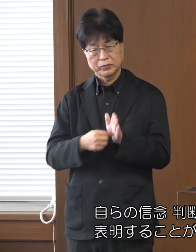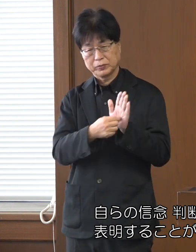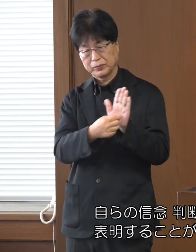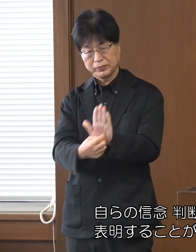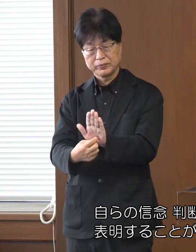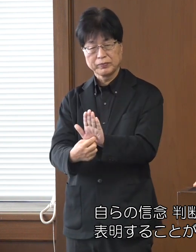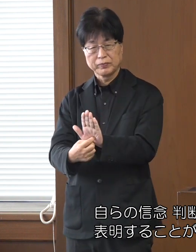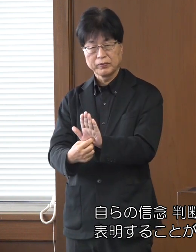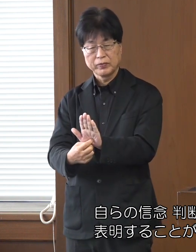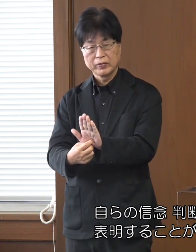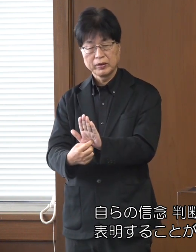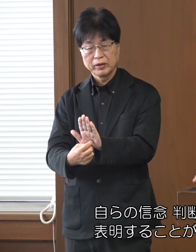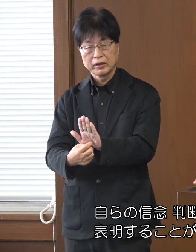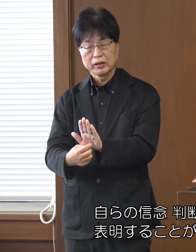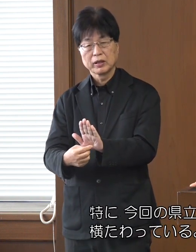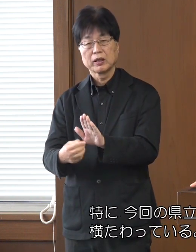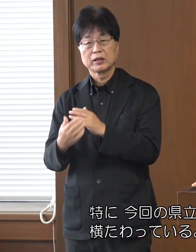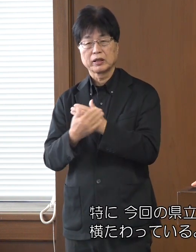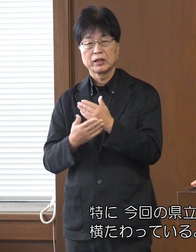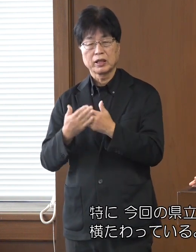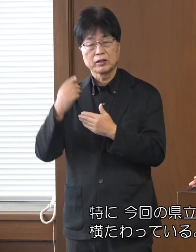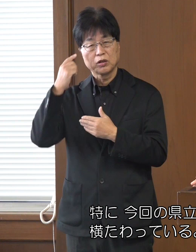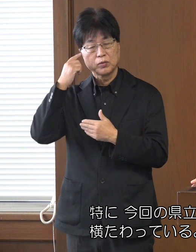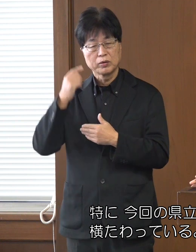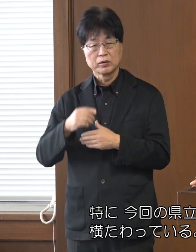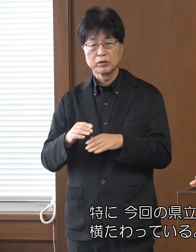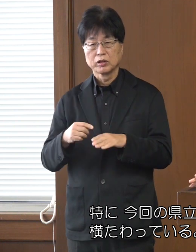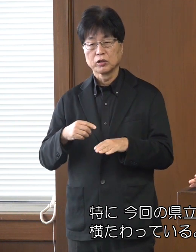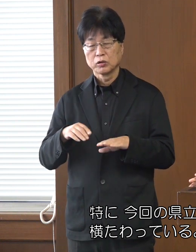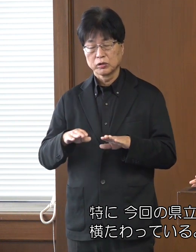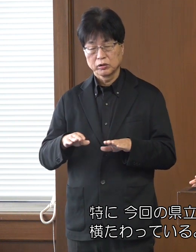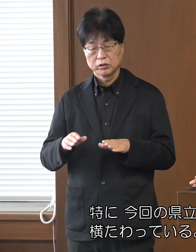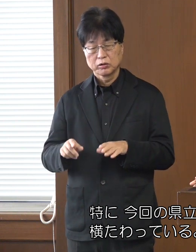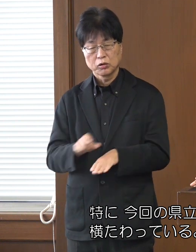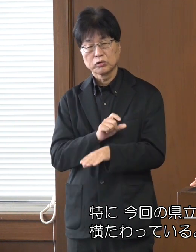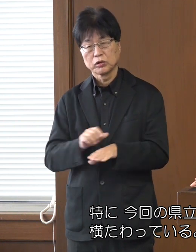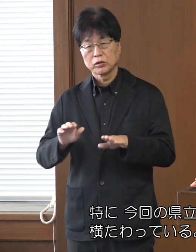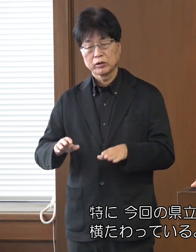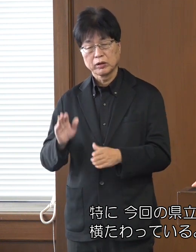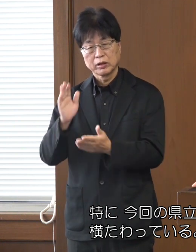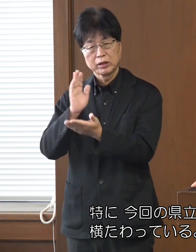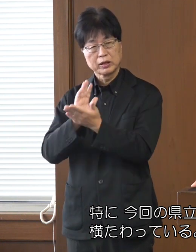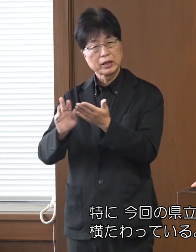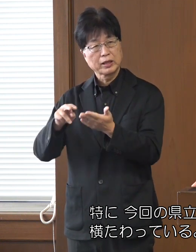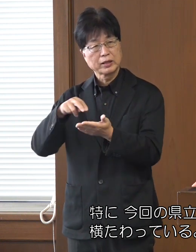されていると思うんです。まあ、特に今回の県立大学というのは